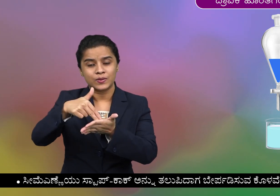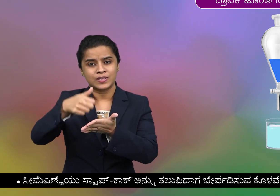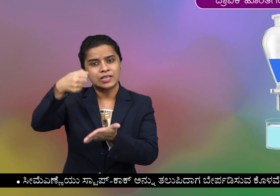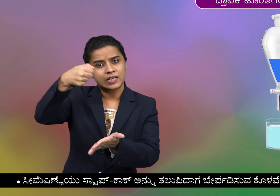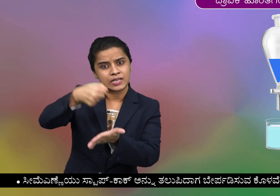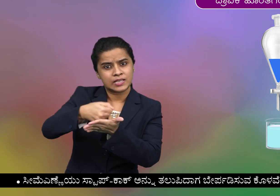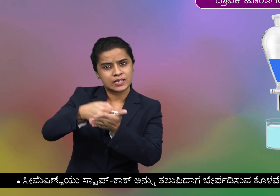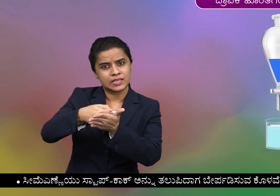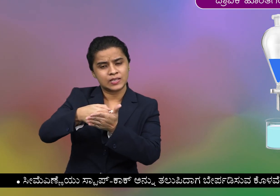ಮುಚ್ಚಿ.